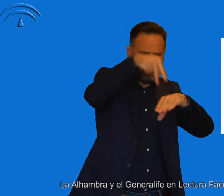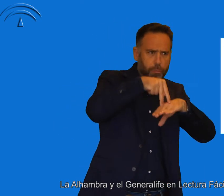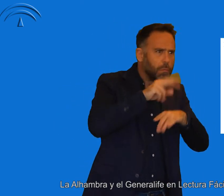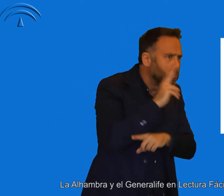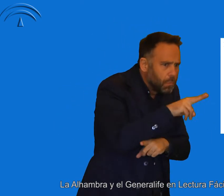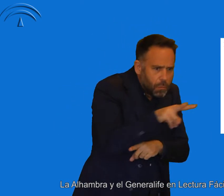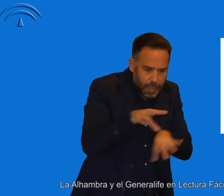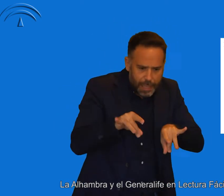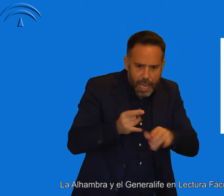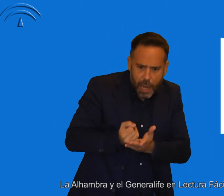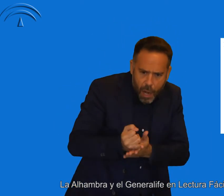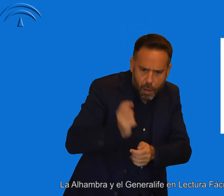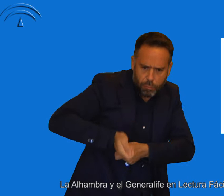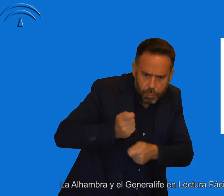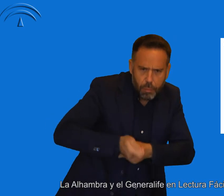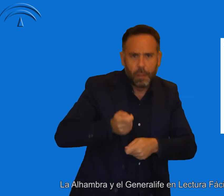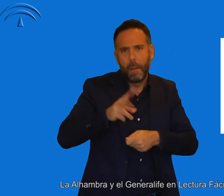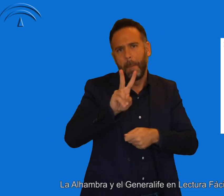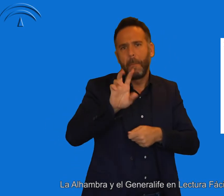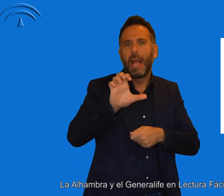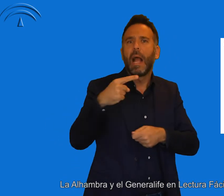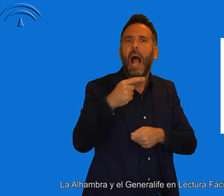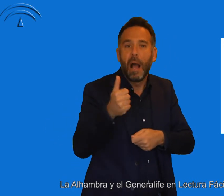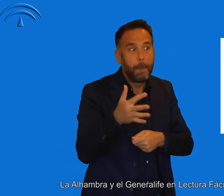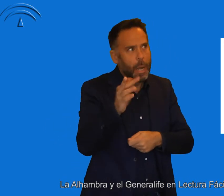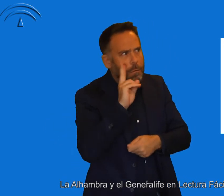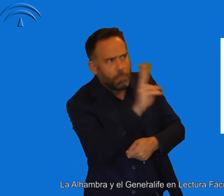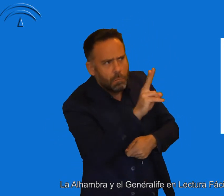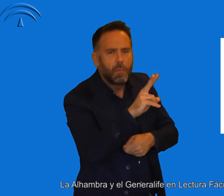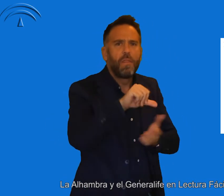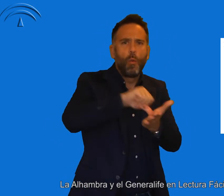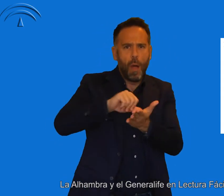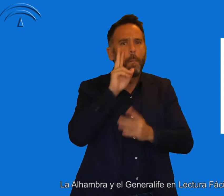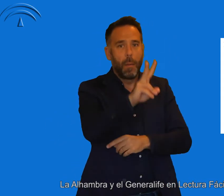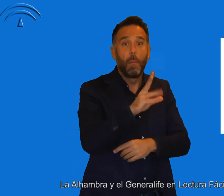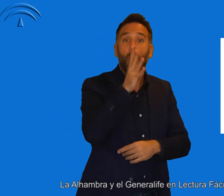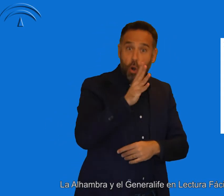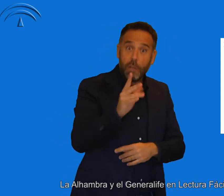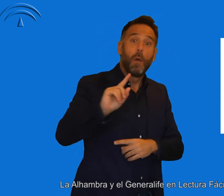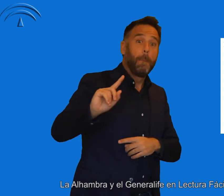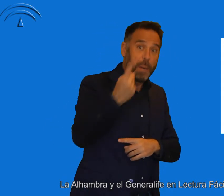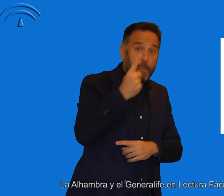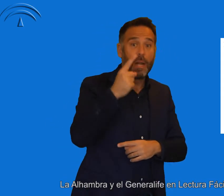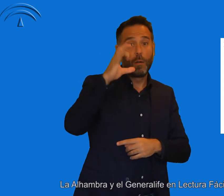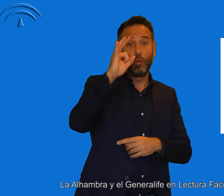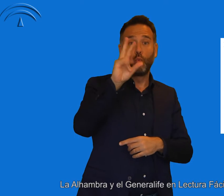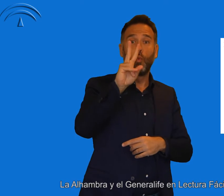extremo de la colina se ve la ciudad y las tierras de cultivo de la Vega. Por eso, Al-Amar, el